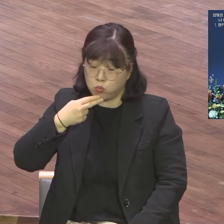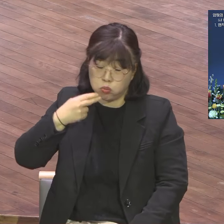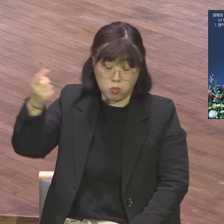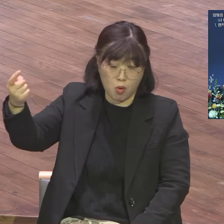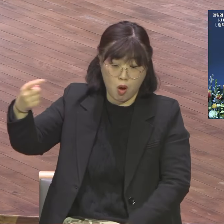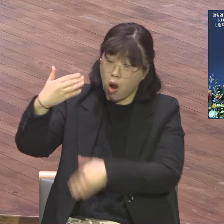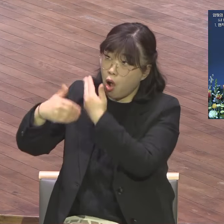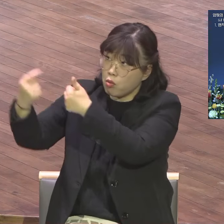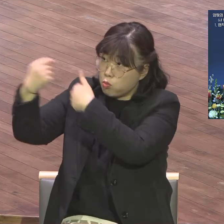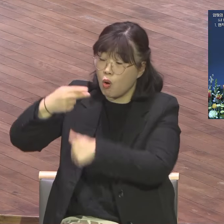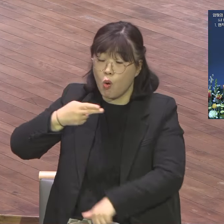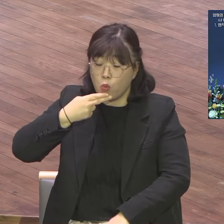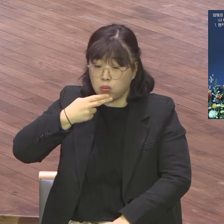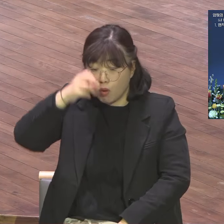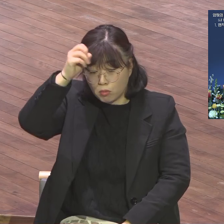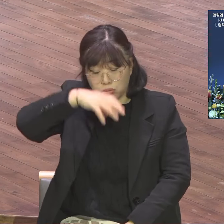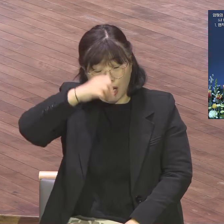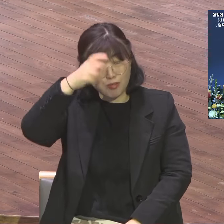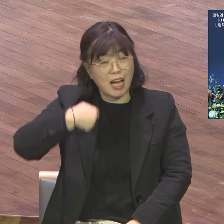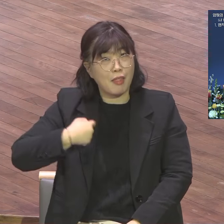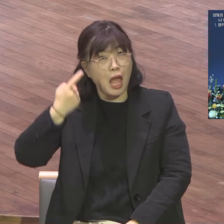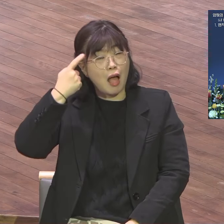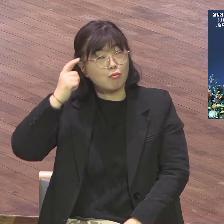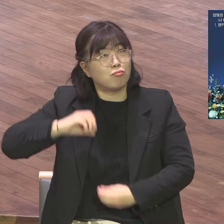영적 지각력이 없는 거지요.